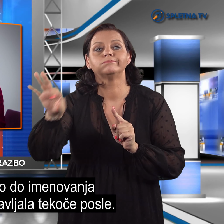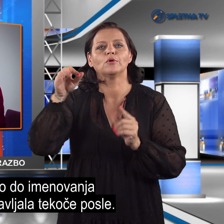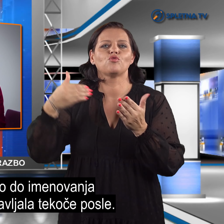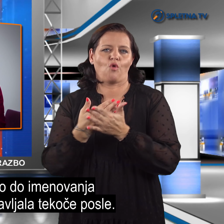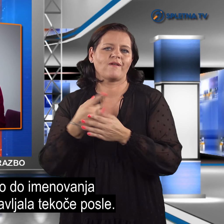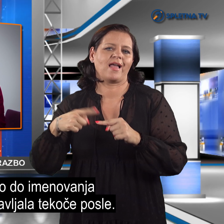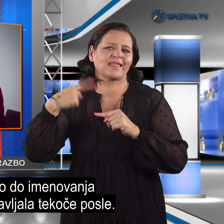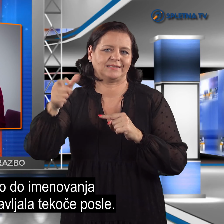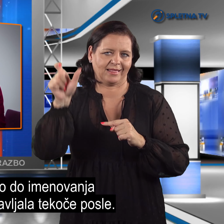posle.